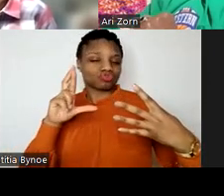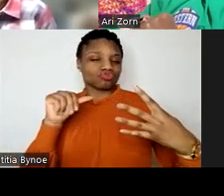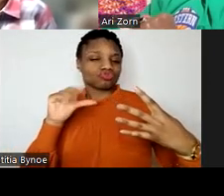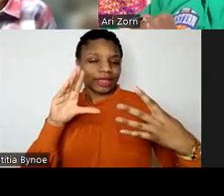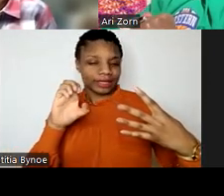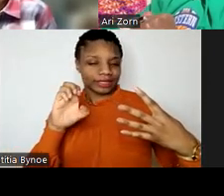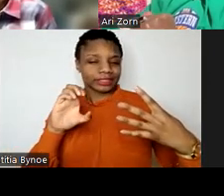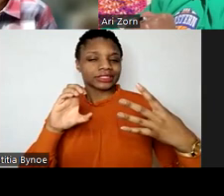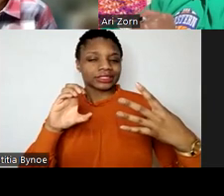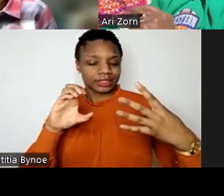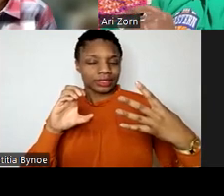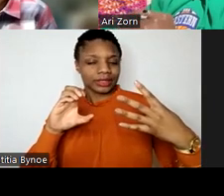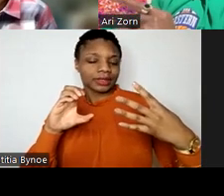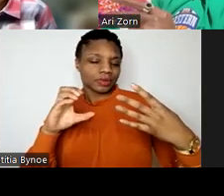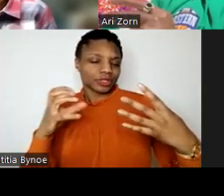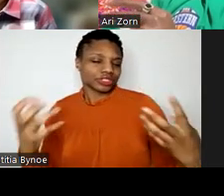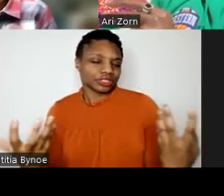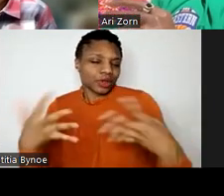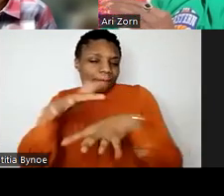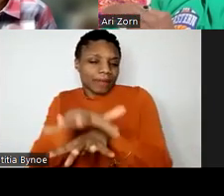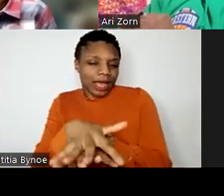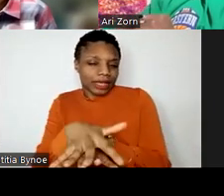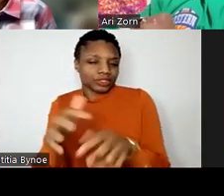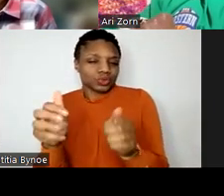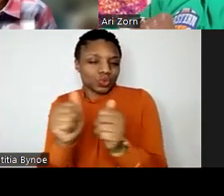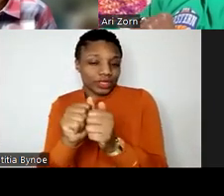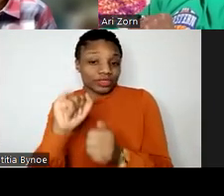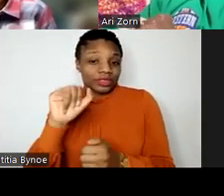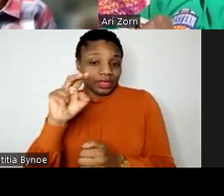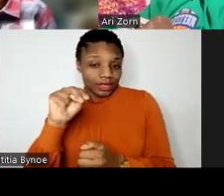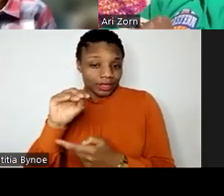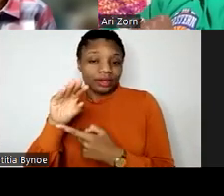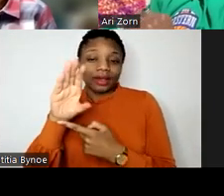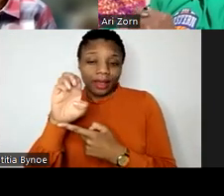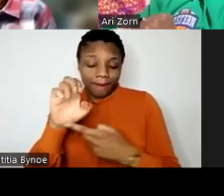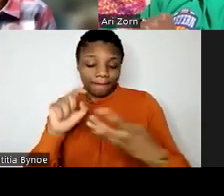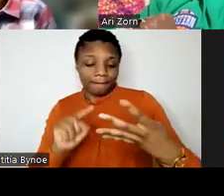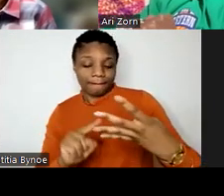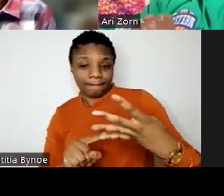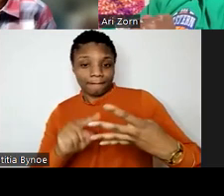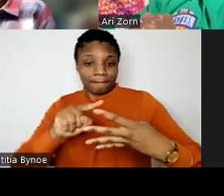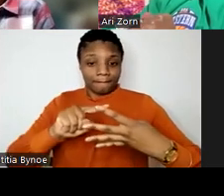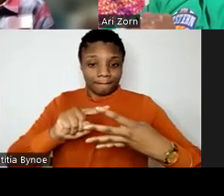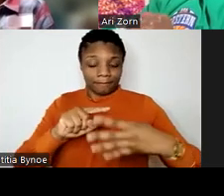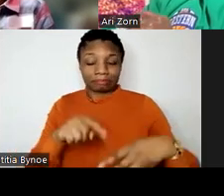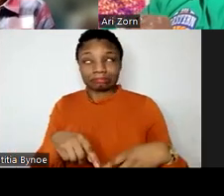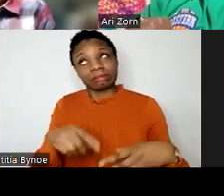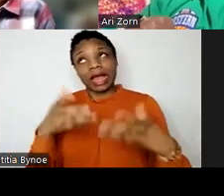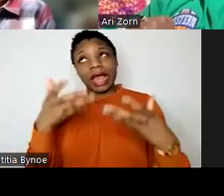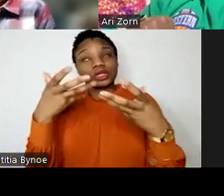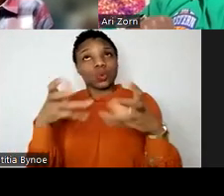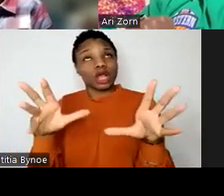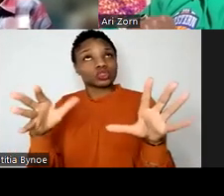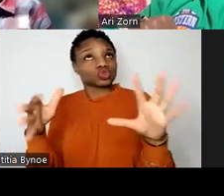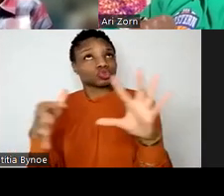cuarta sobre la el criterio de la raza que se combina con el ingreso Así que no